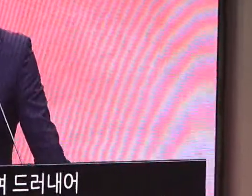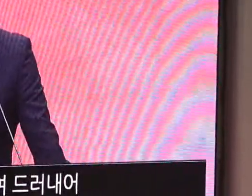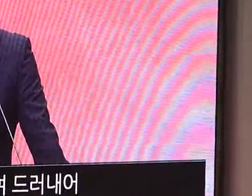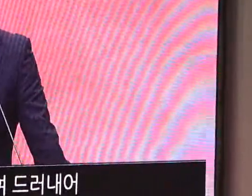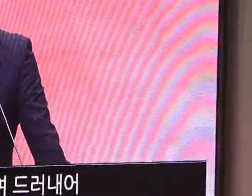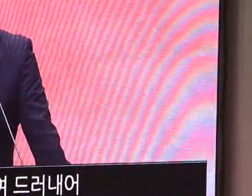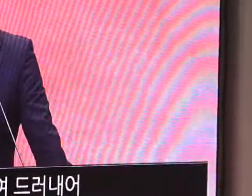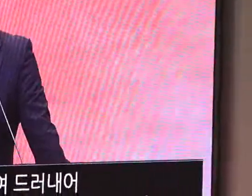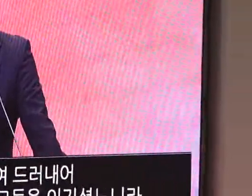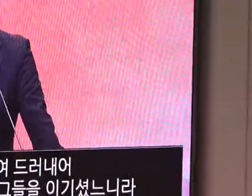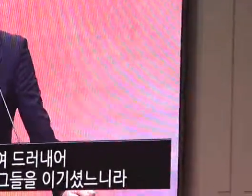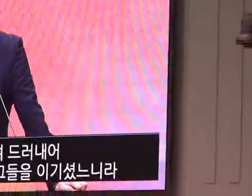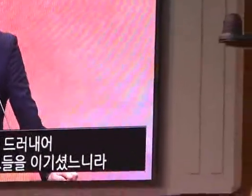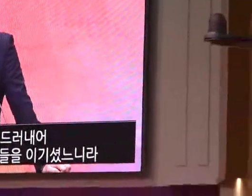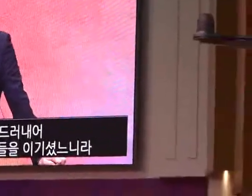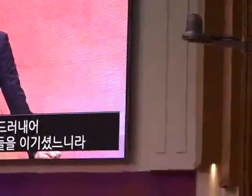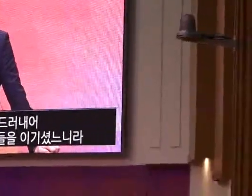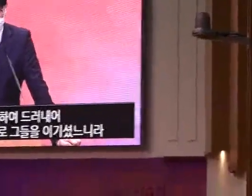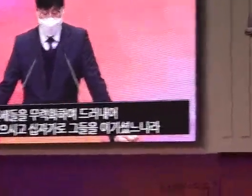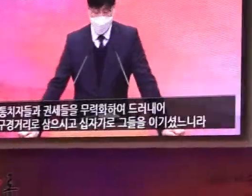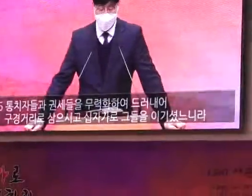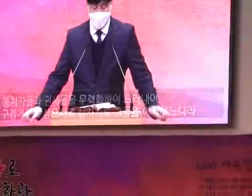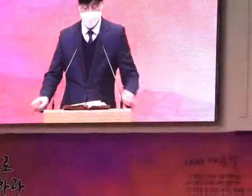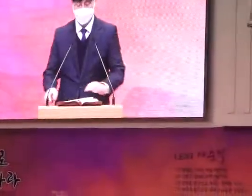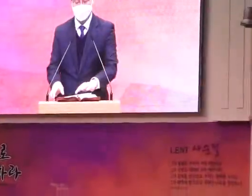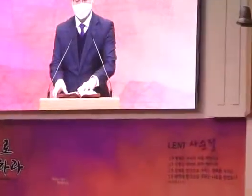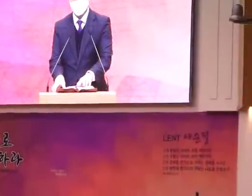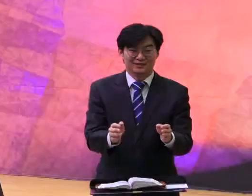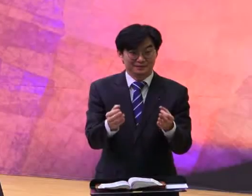십자가로 그들을 이기셨느니라. 아멘.